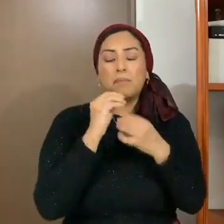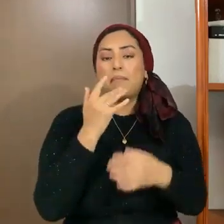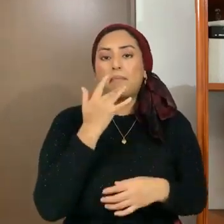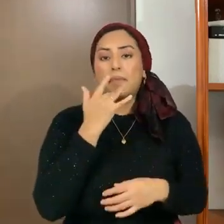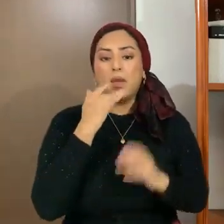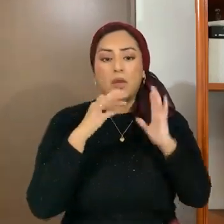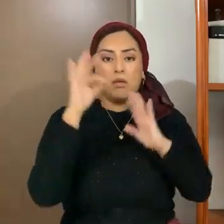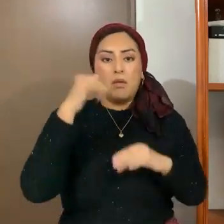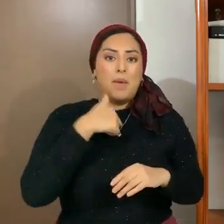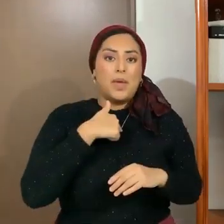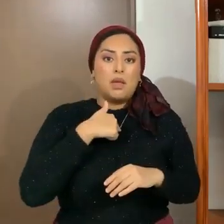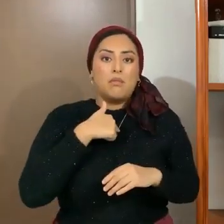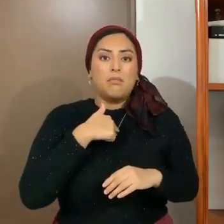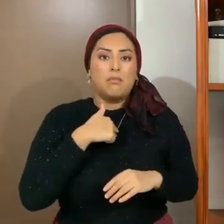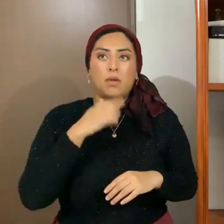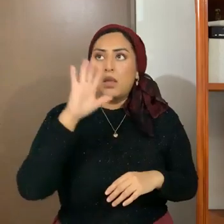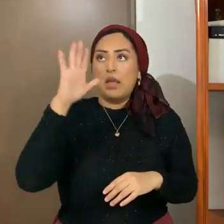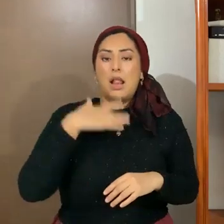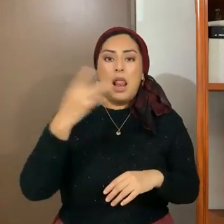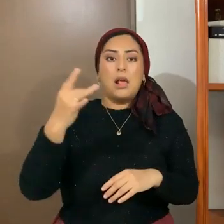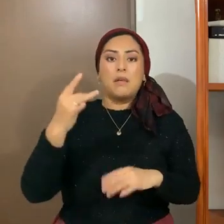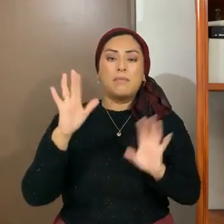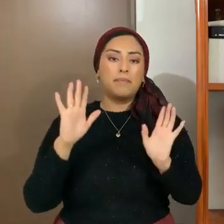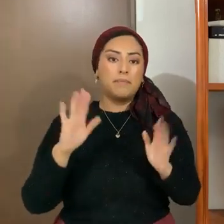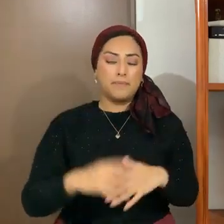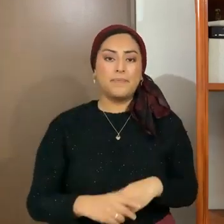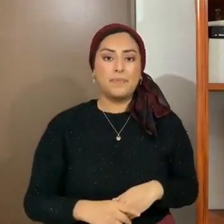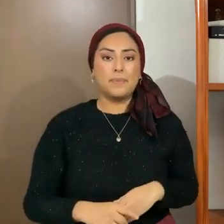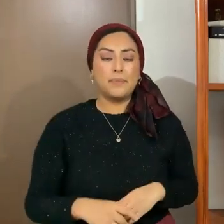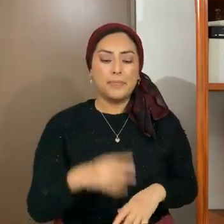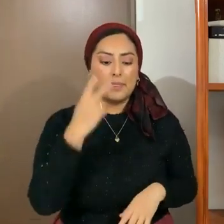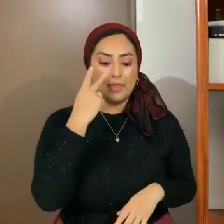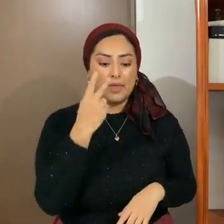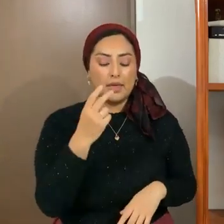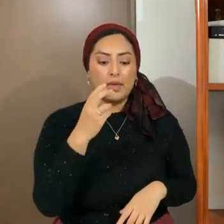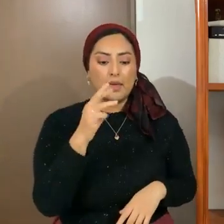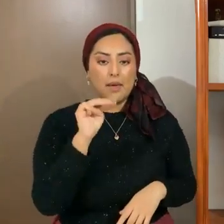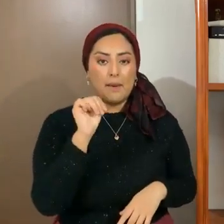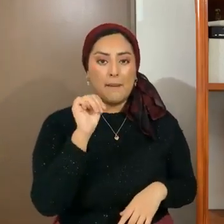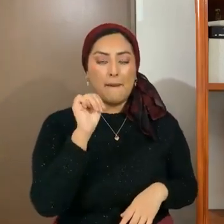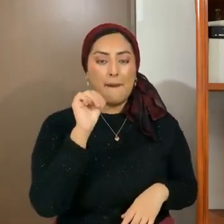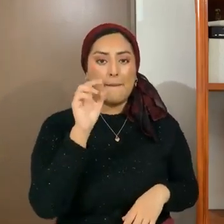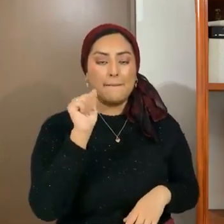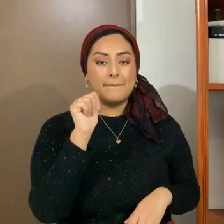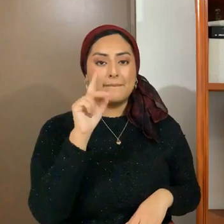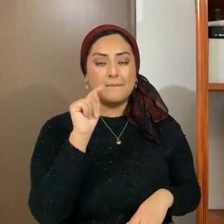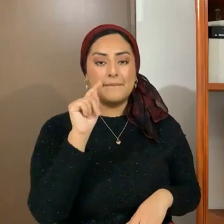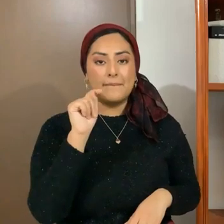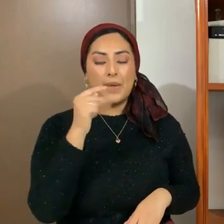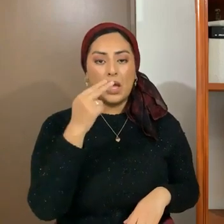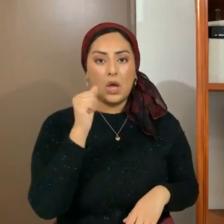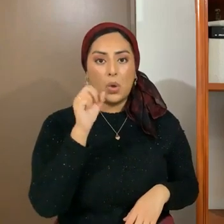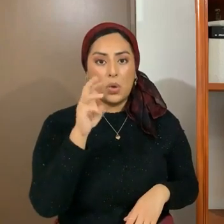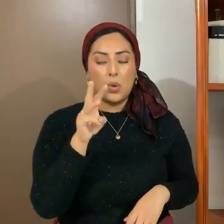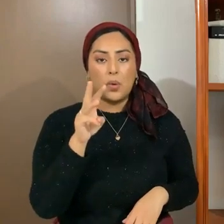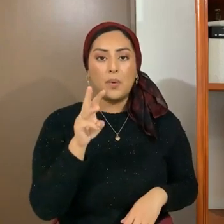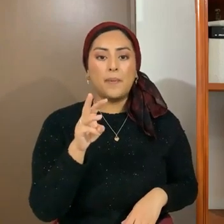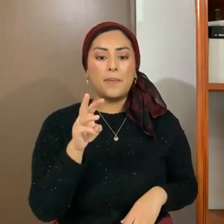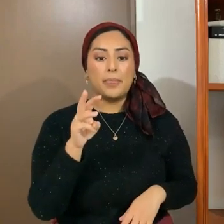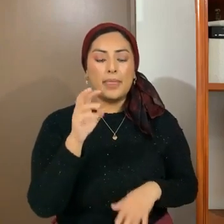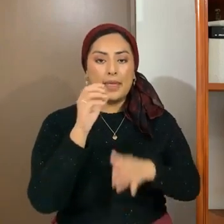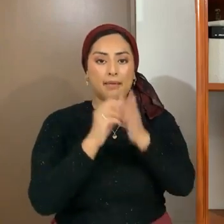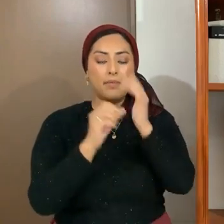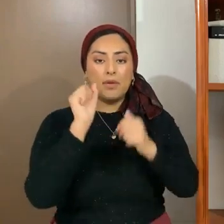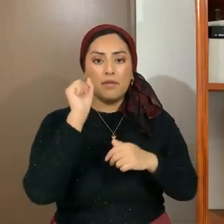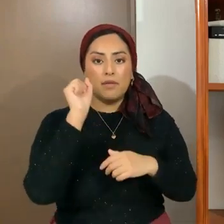plació, porque así a él le parece bien. Vamos a verlo esto en en Mateo. Vamos a Mateo en el